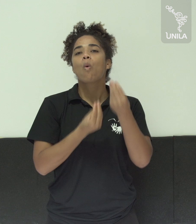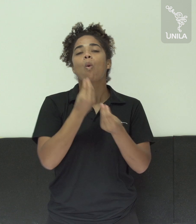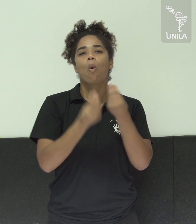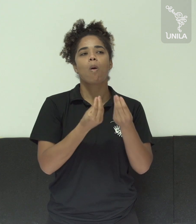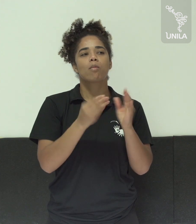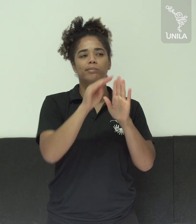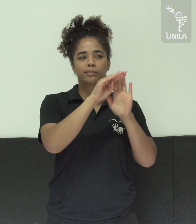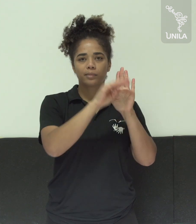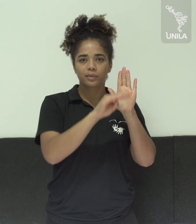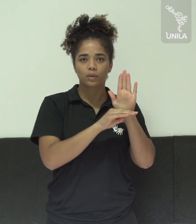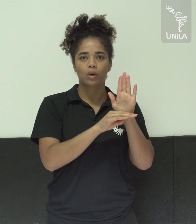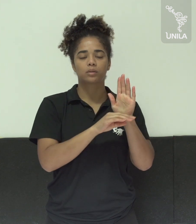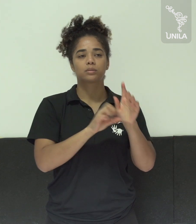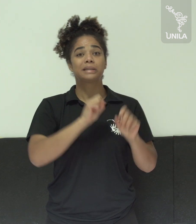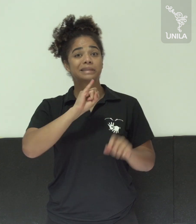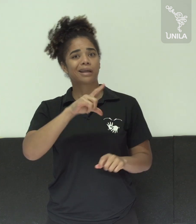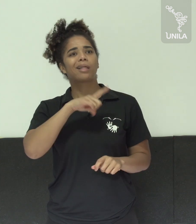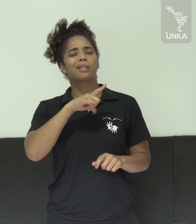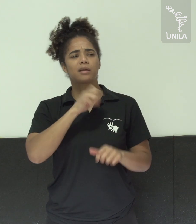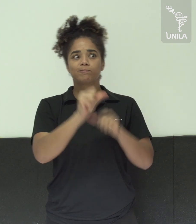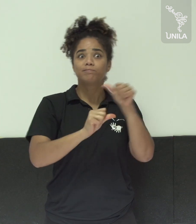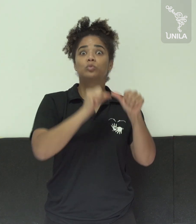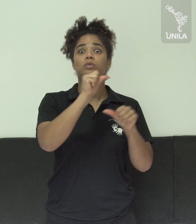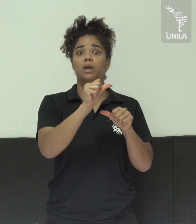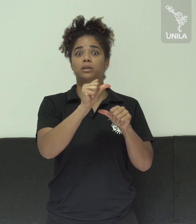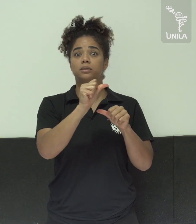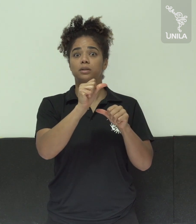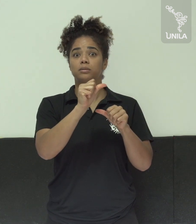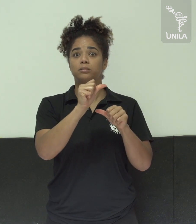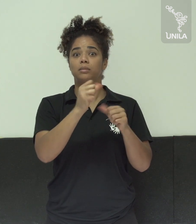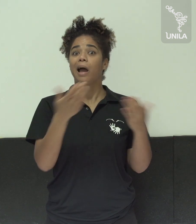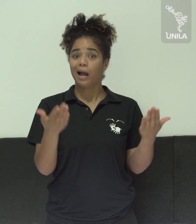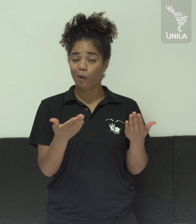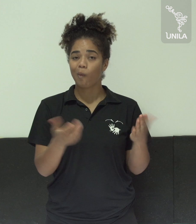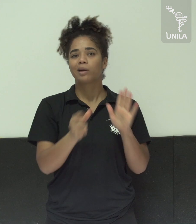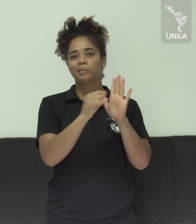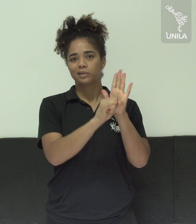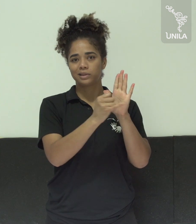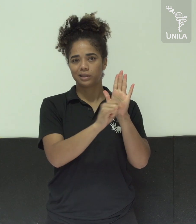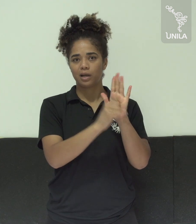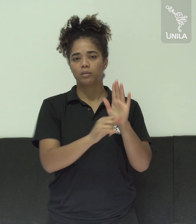e eventuais alterações referentes ao presente processo seletivo.